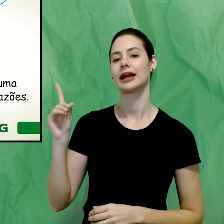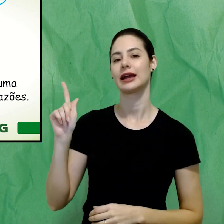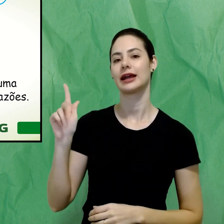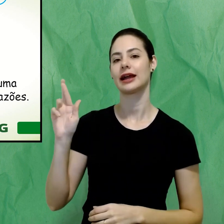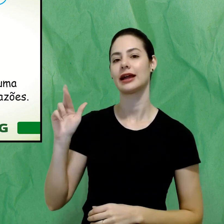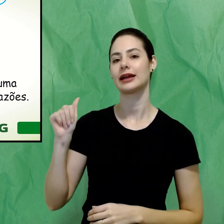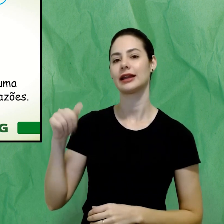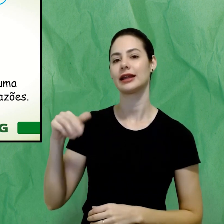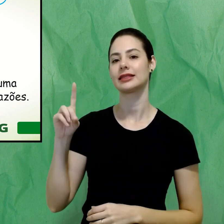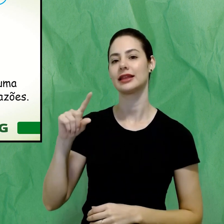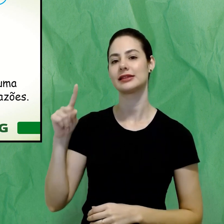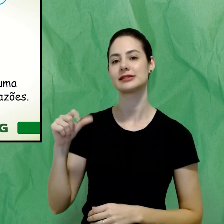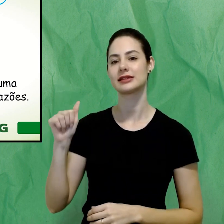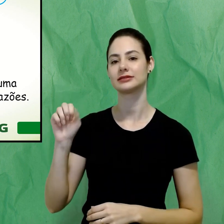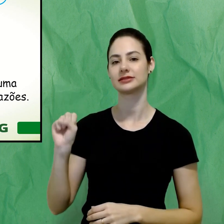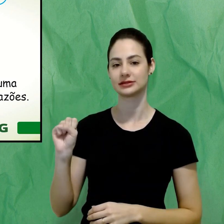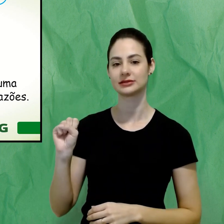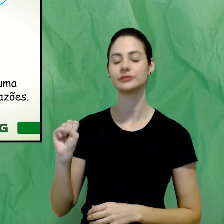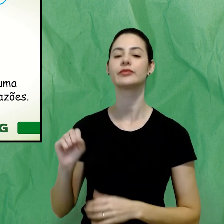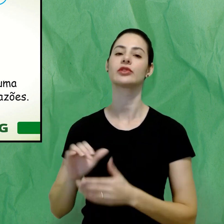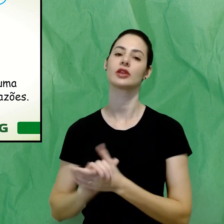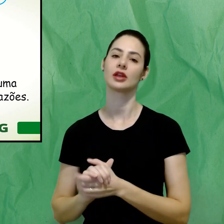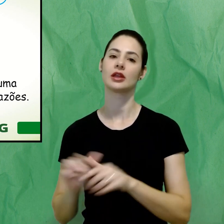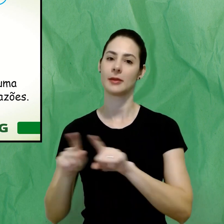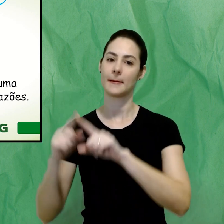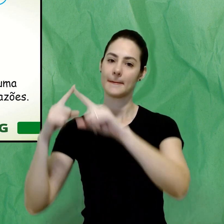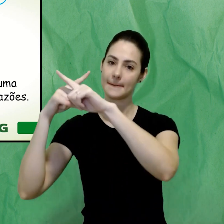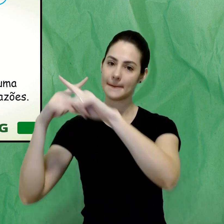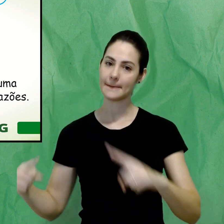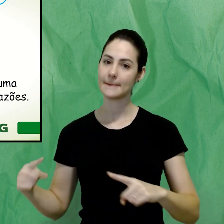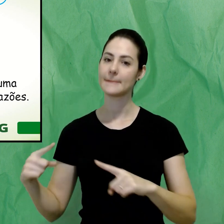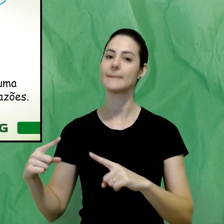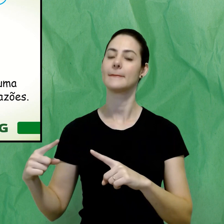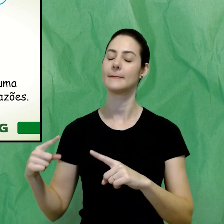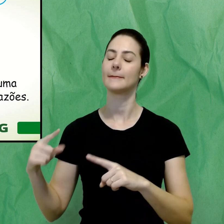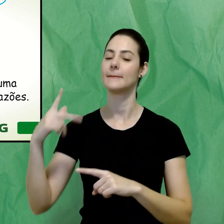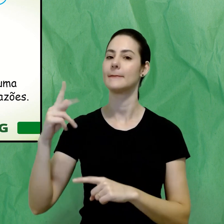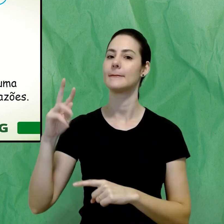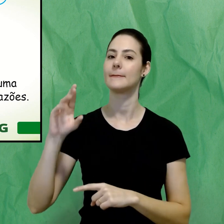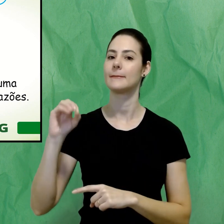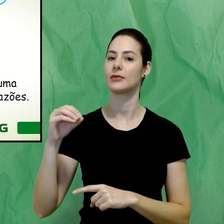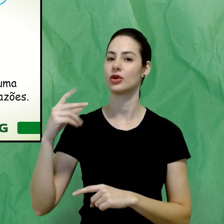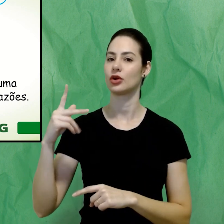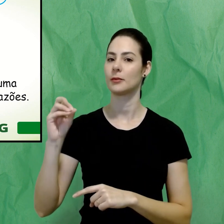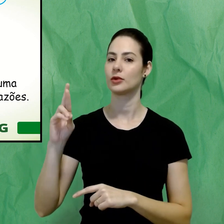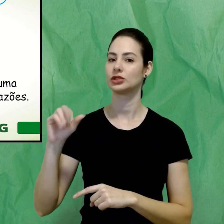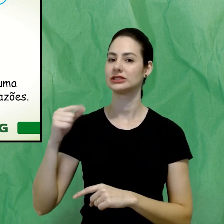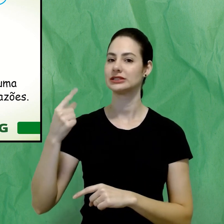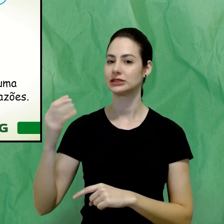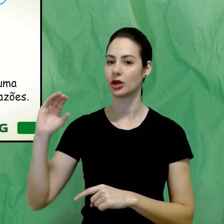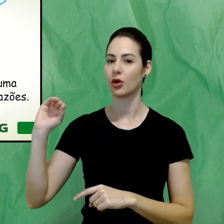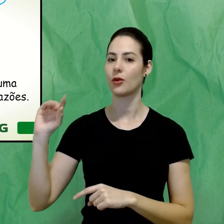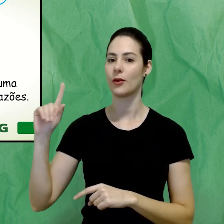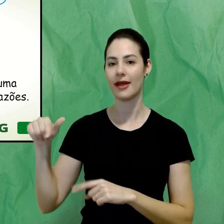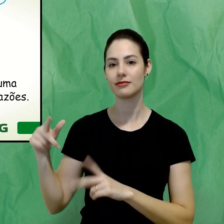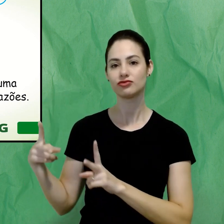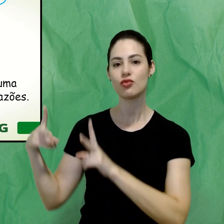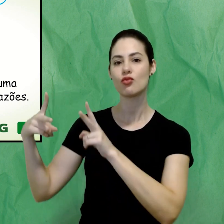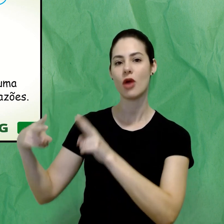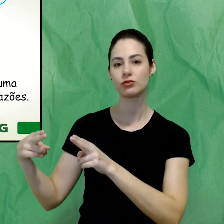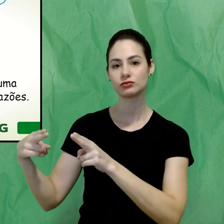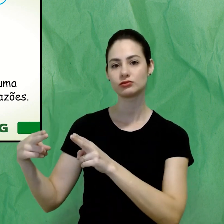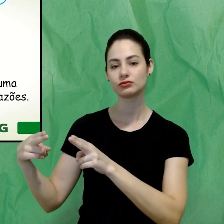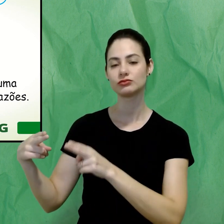grandezas. E a proporção é uma igualdade entre razões. Então,